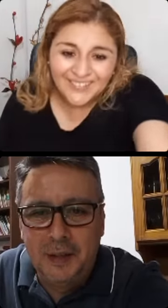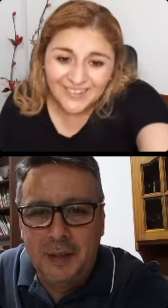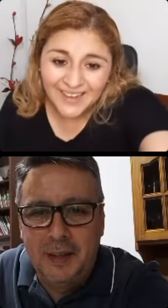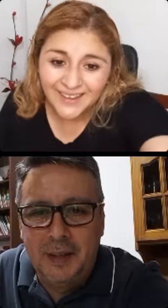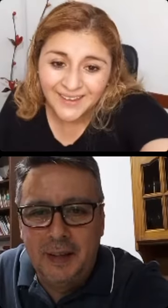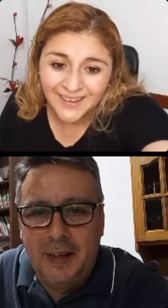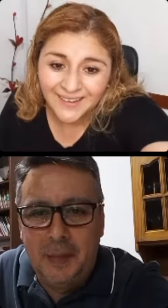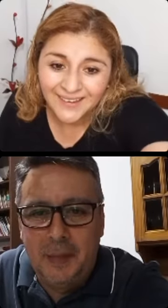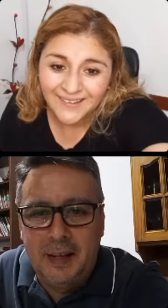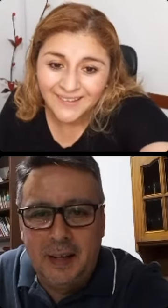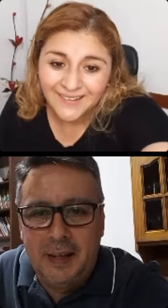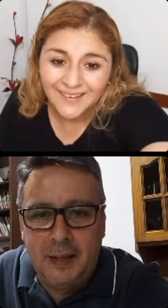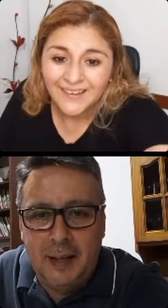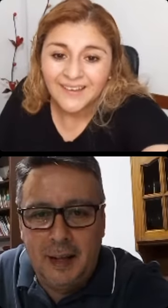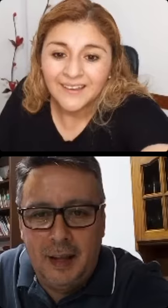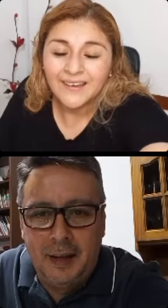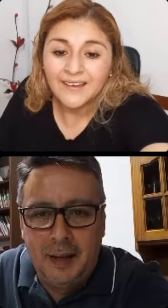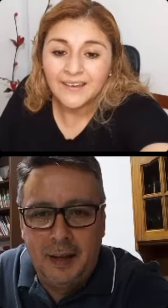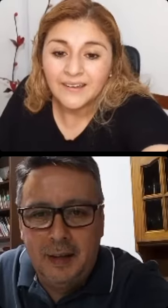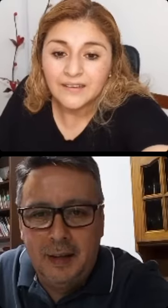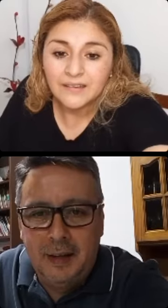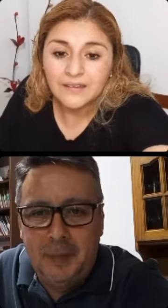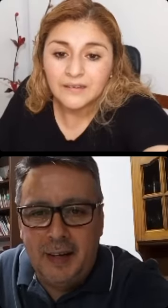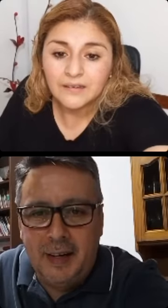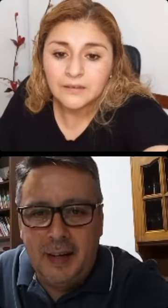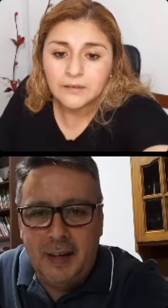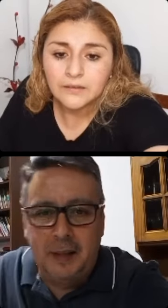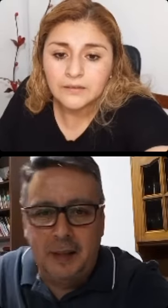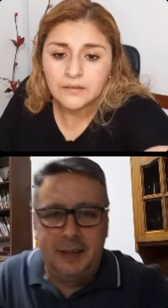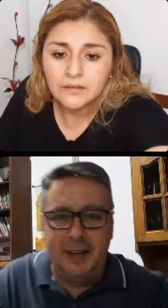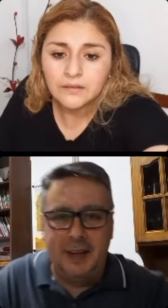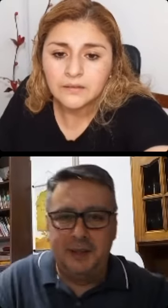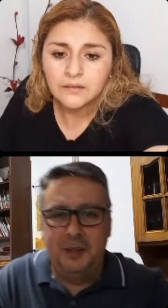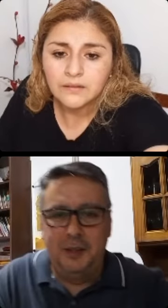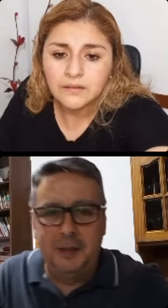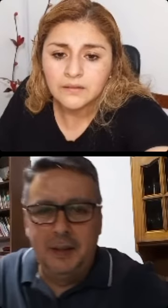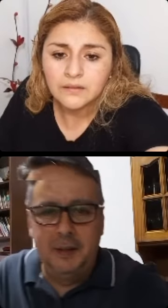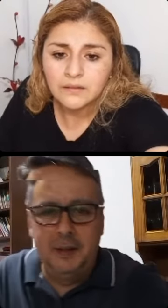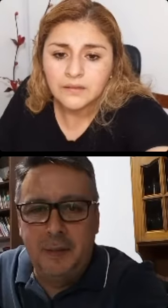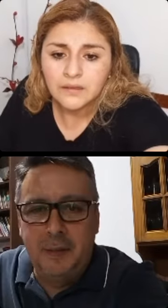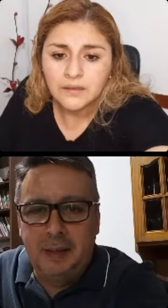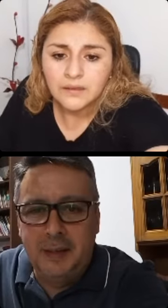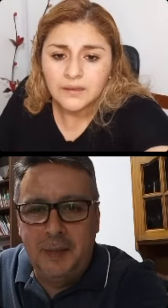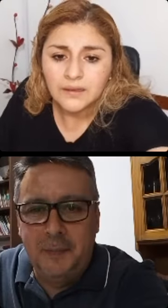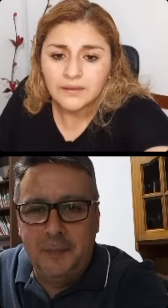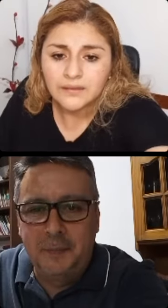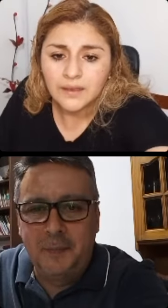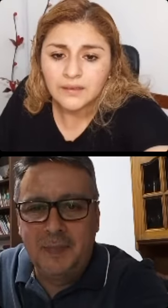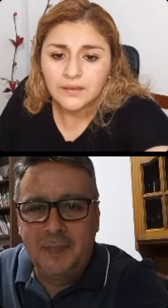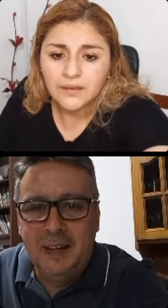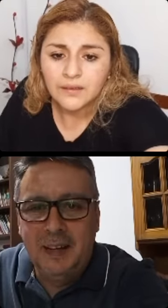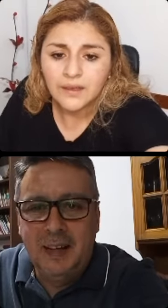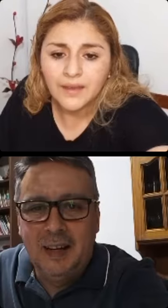Dios te bendiga también está conectada Piedra Casa ¿cómo estás? Dios te bendiga bienvenidas también